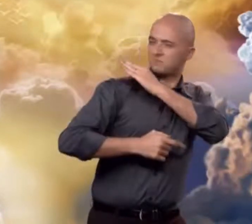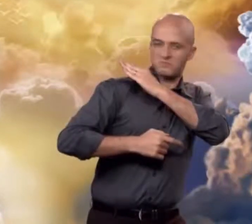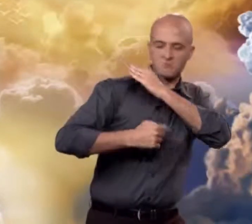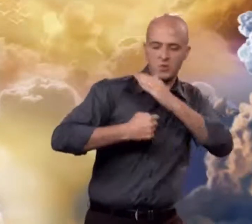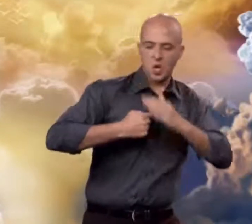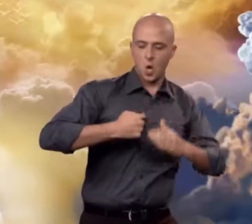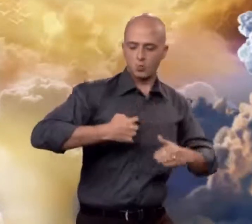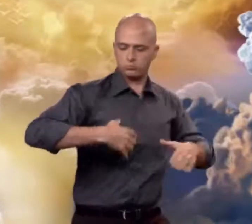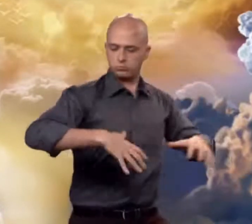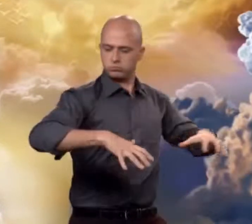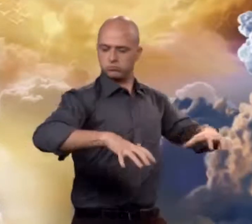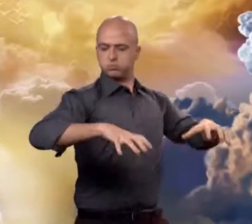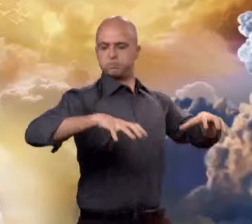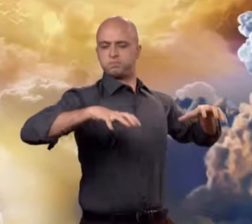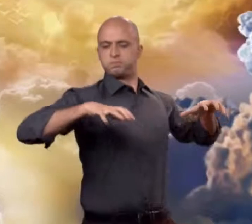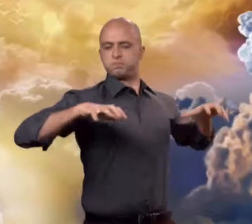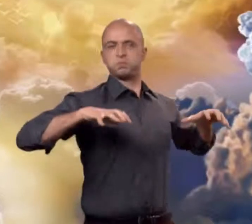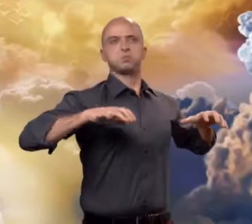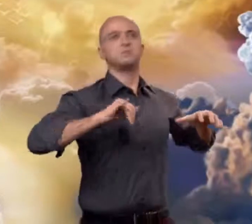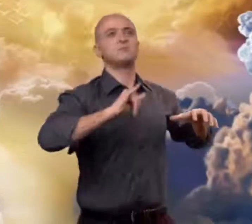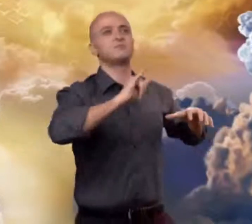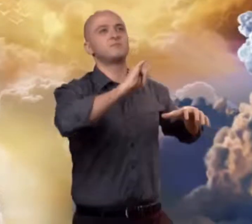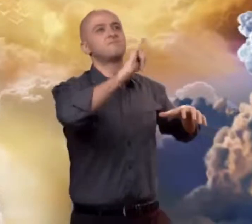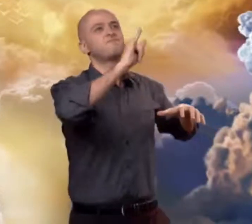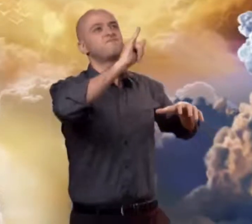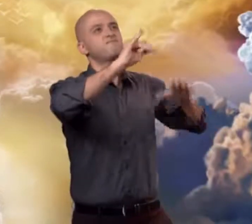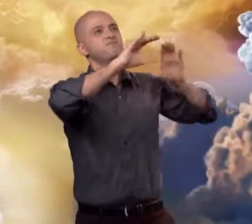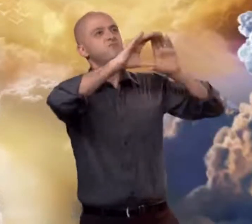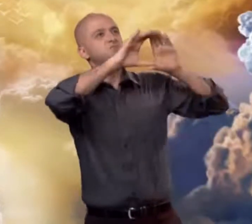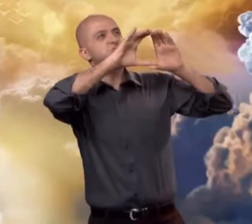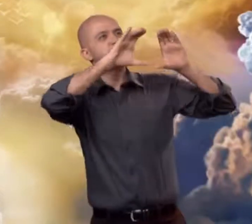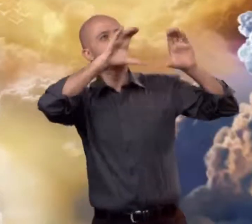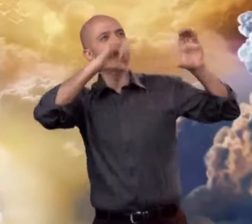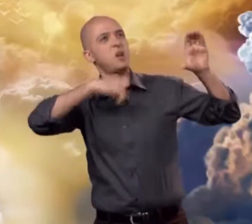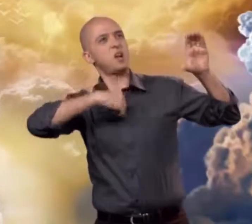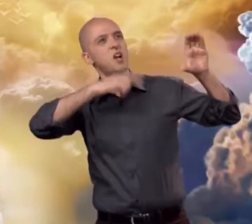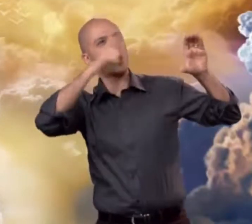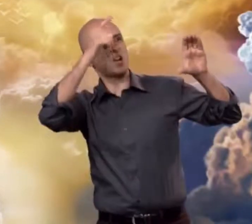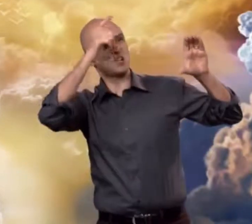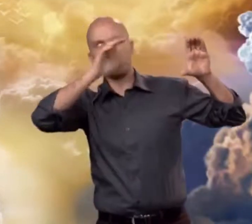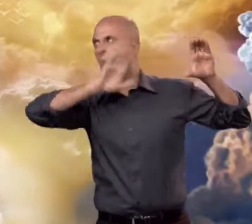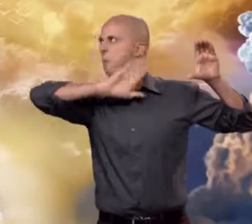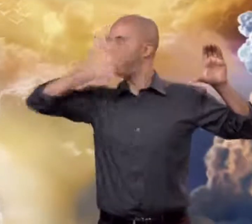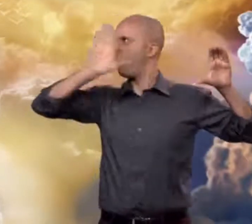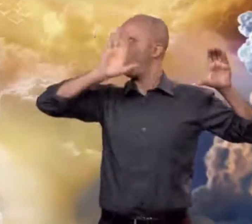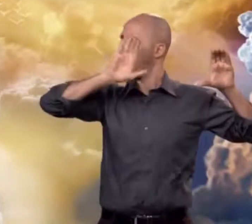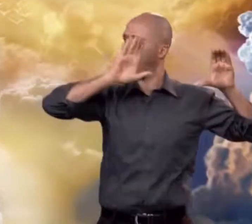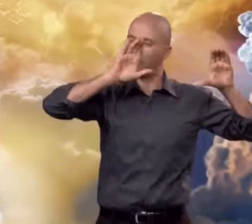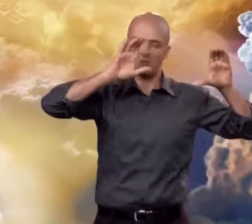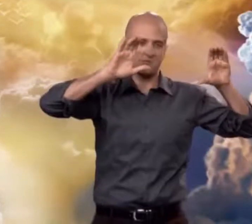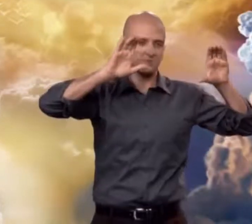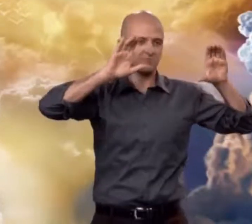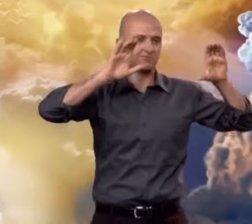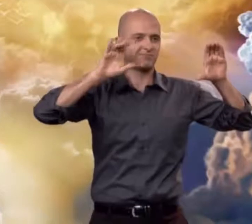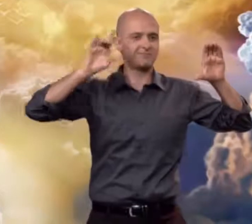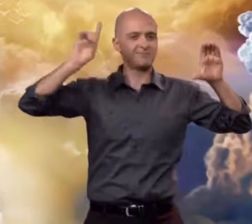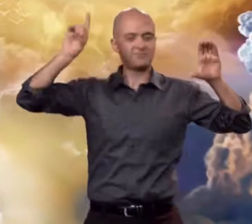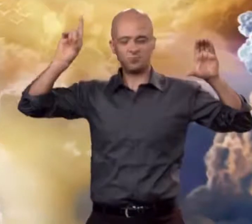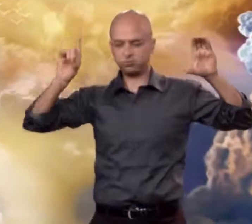das estrelas de Deus. Eu me assentarei no monte da Assembleia, no ponto mais elevado do Monte Santo. Subirei